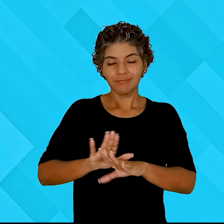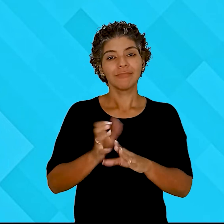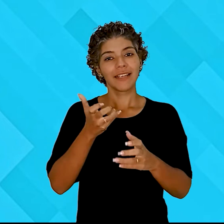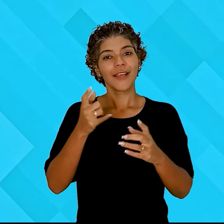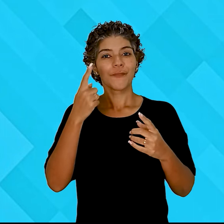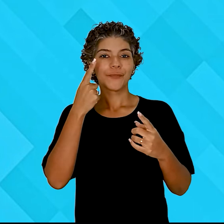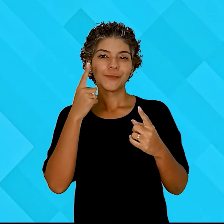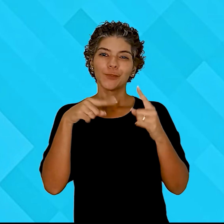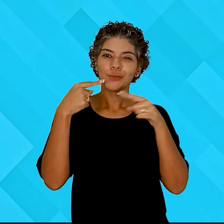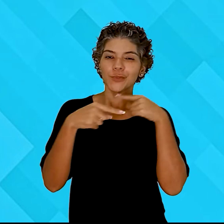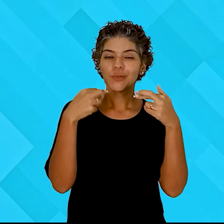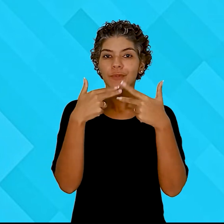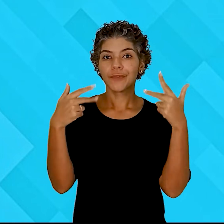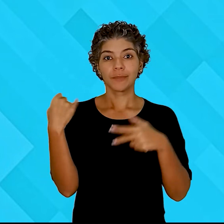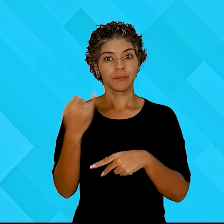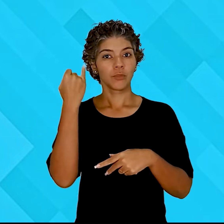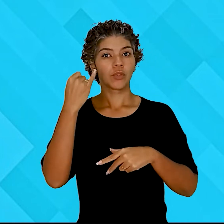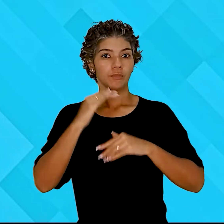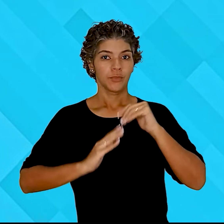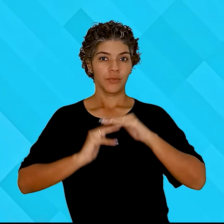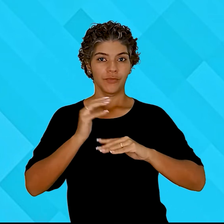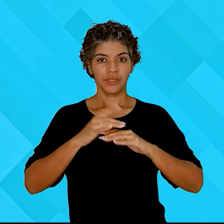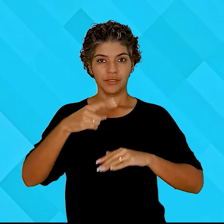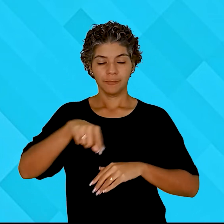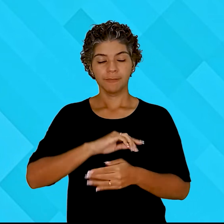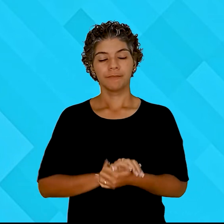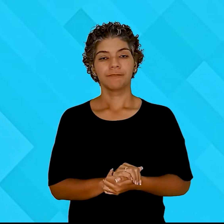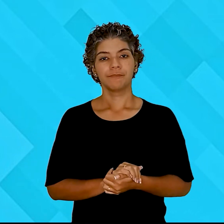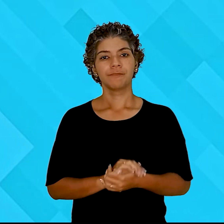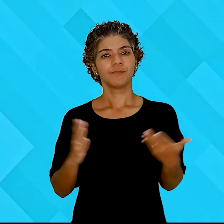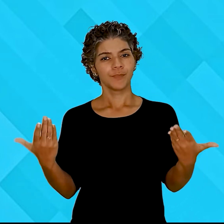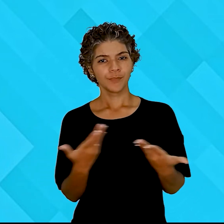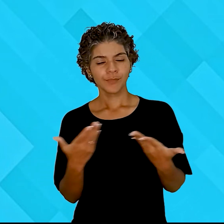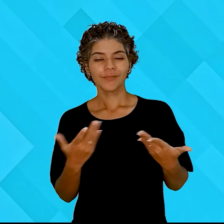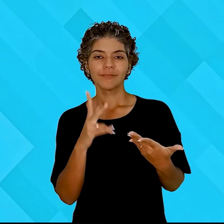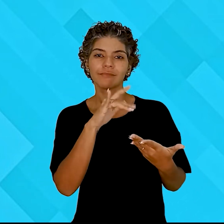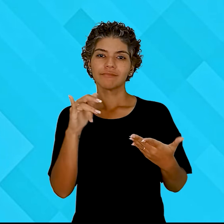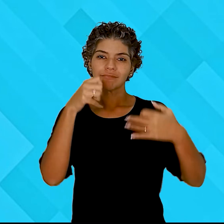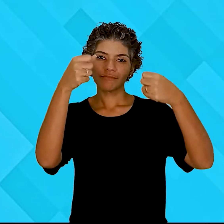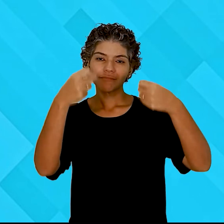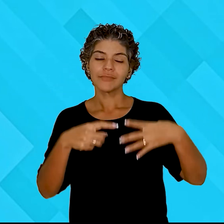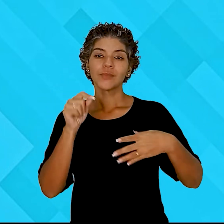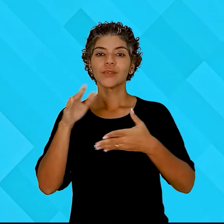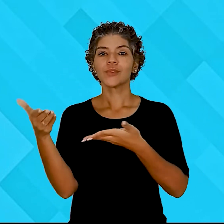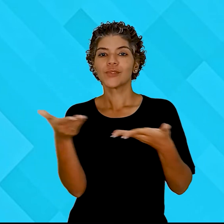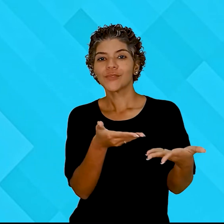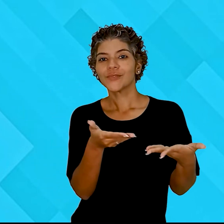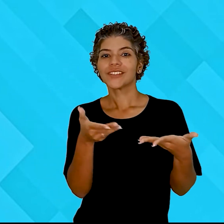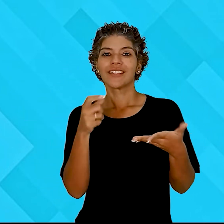tão importante e tão presente na nossa profissão. E aqui hoje, nesse episódio, a gente vai ter o nosso convidado especial,